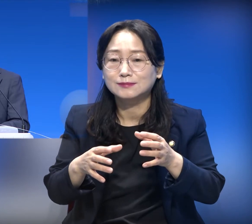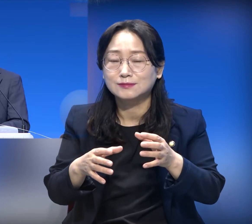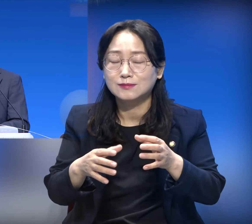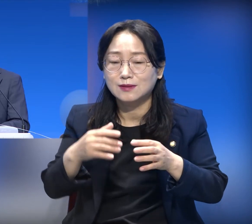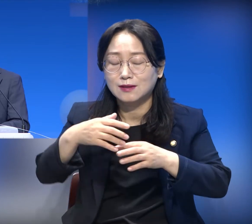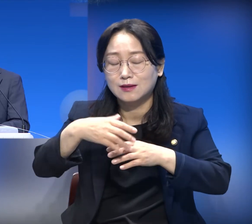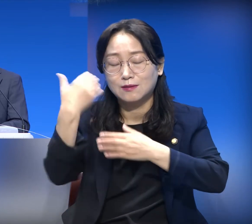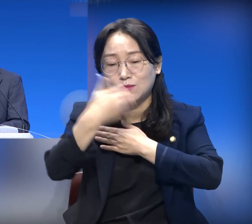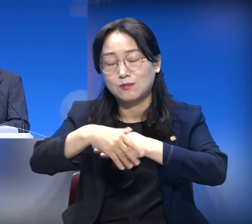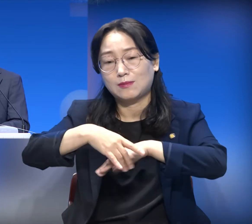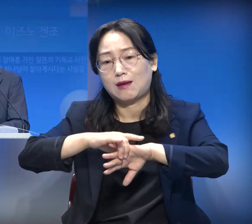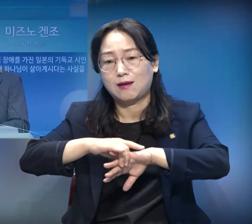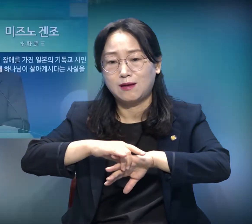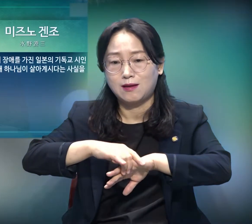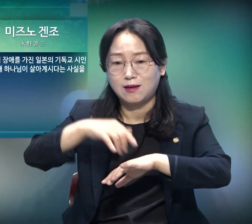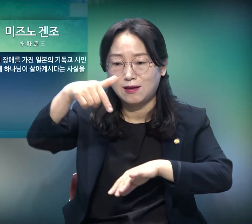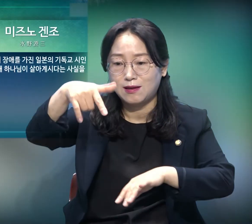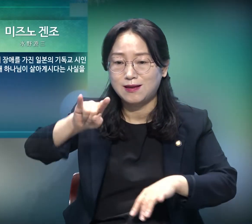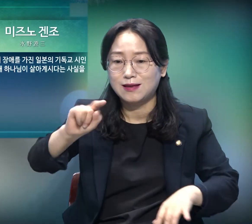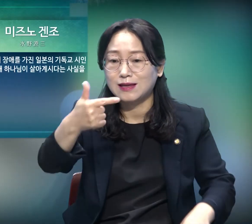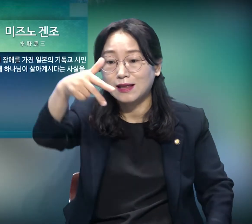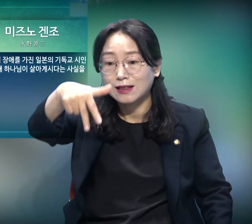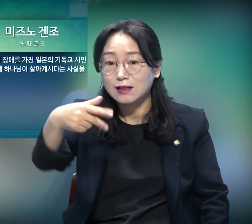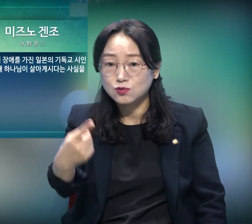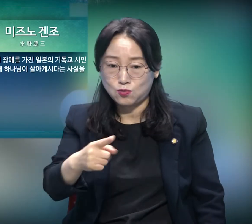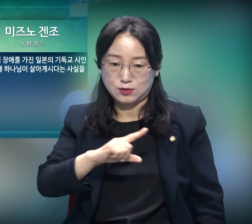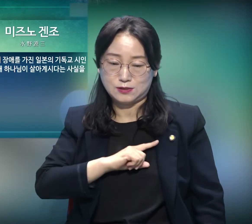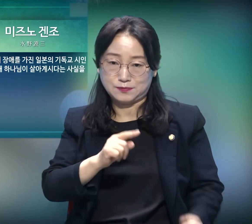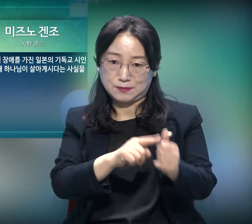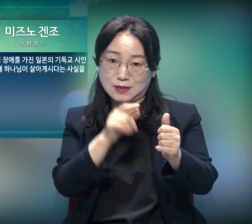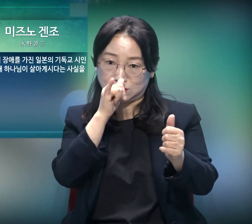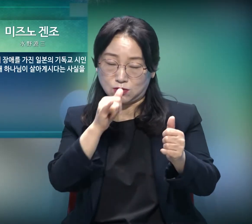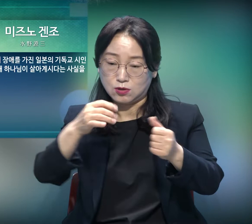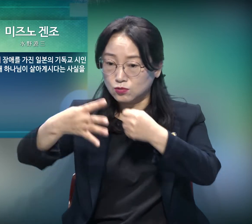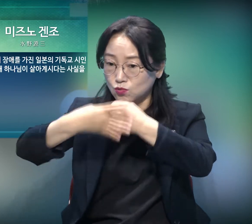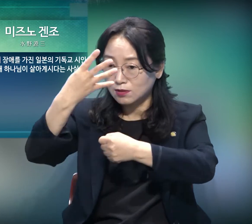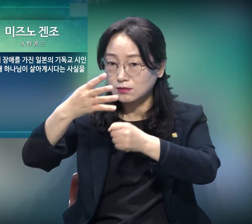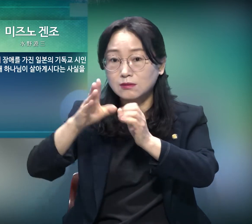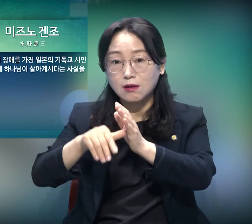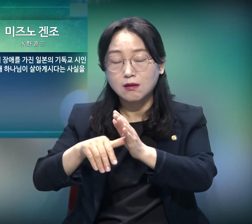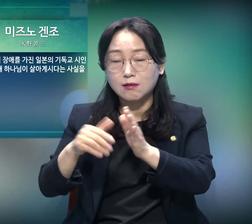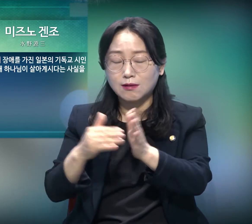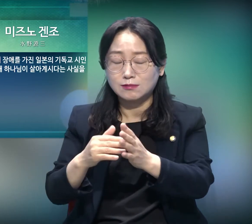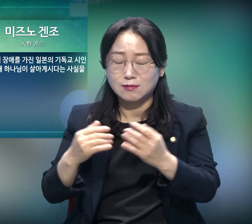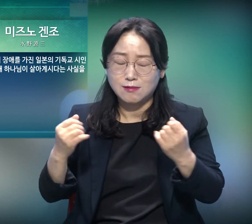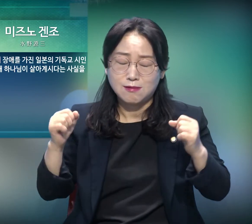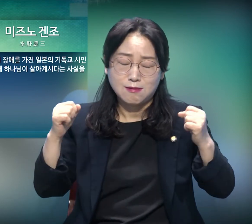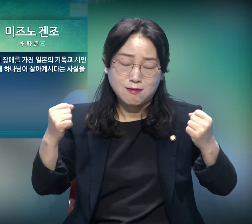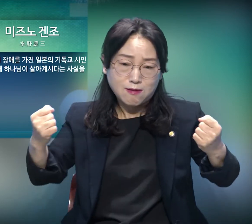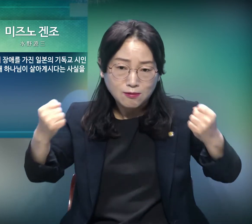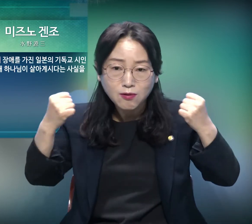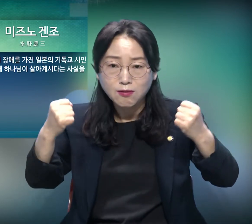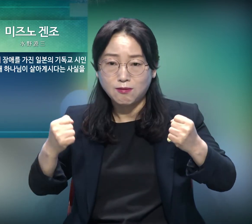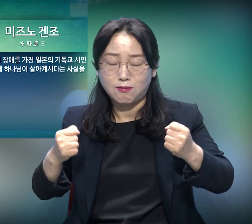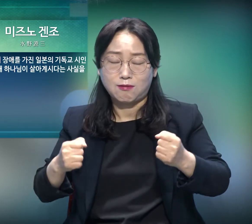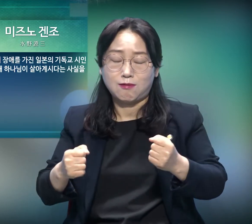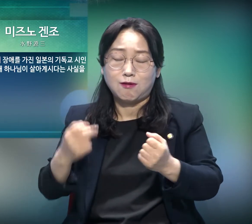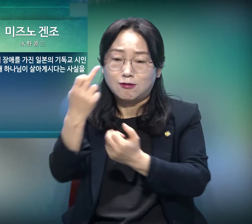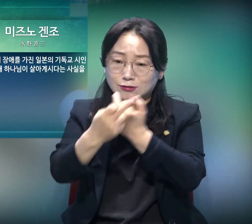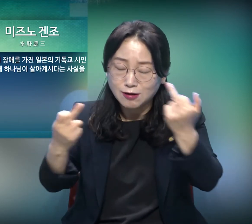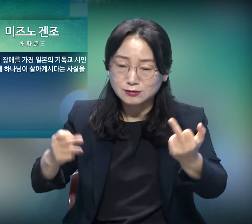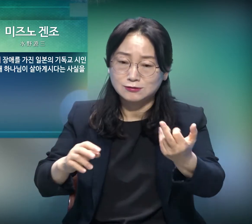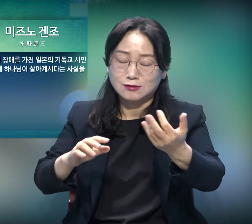뇌성마비 시인 미즈노 겐조라고 하는 분이 있습니다. 초등학교 4학년 때까지는 상가들을 뛰어다니는